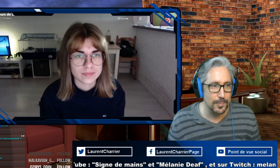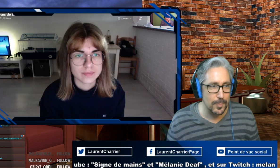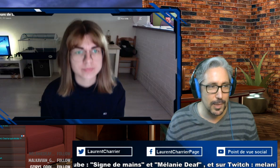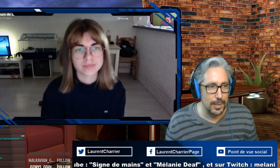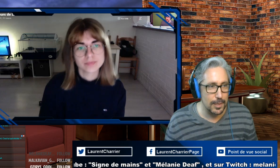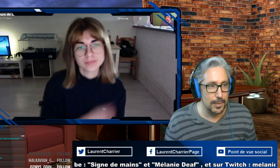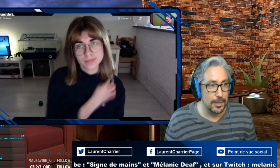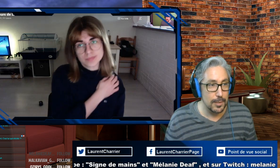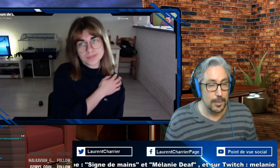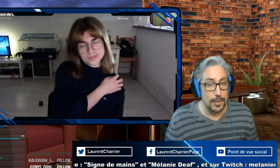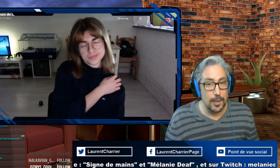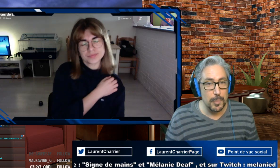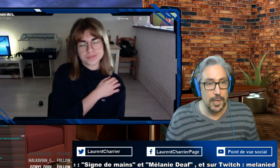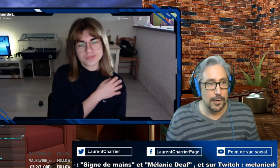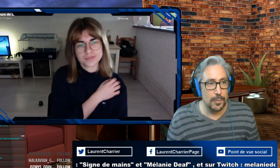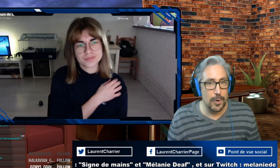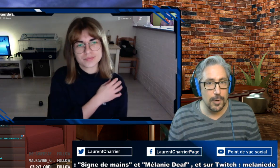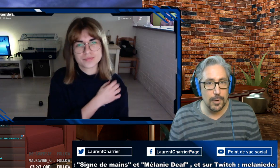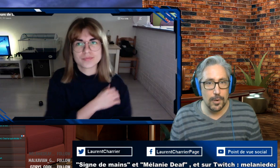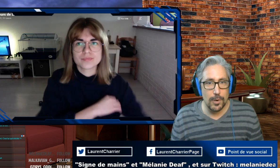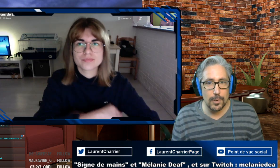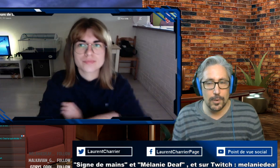communiquer. Mais